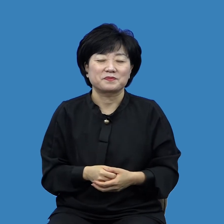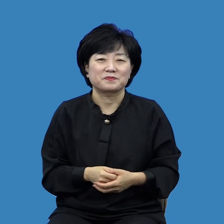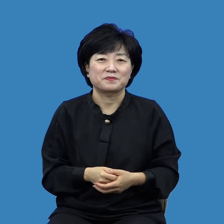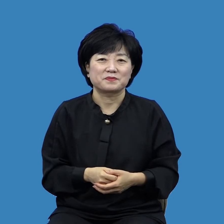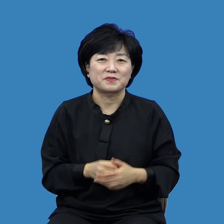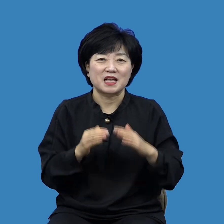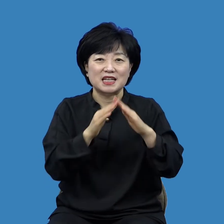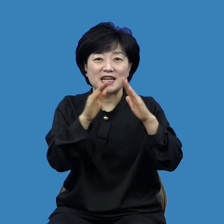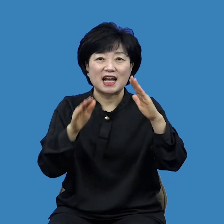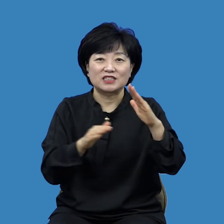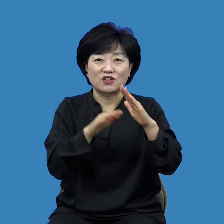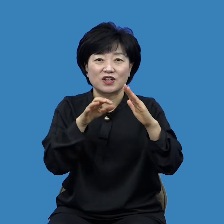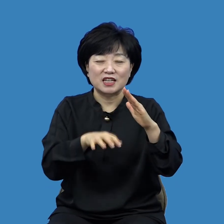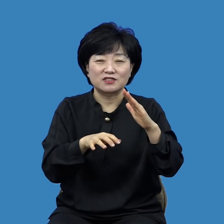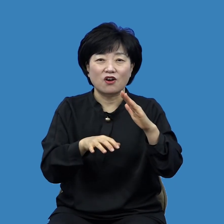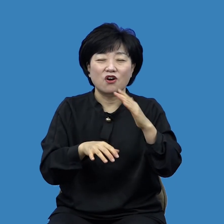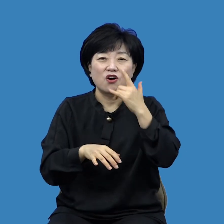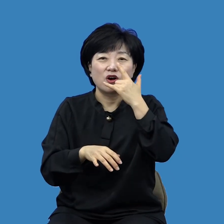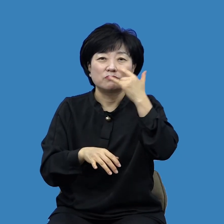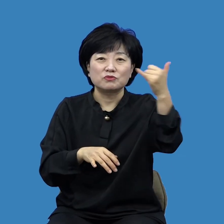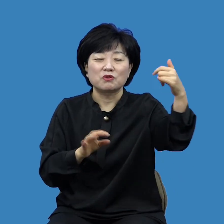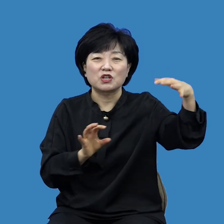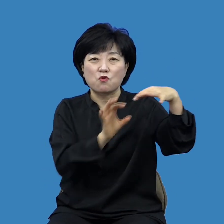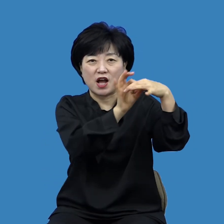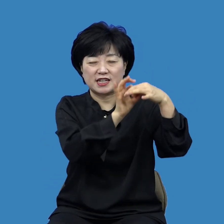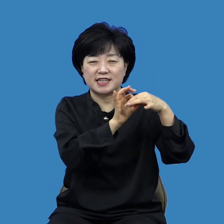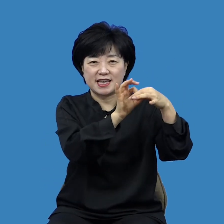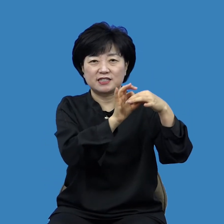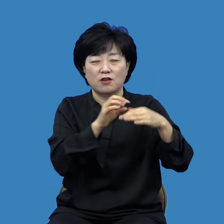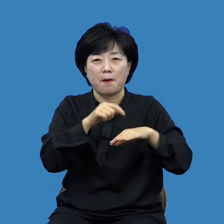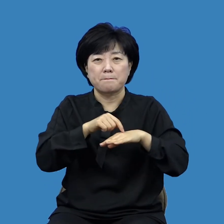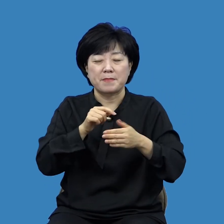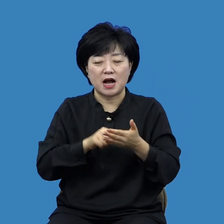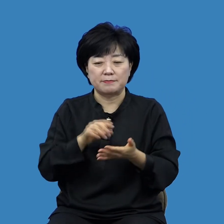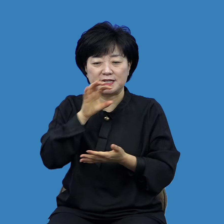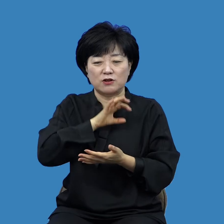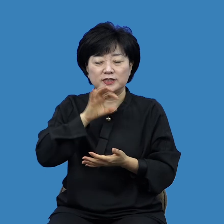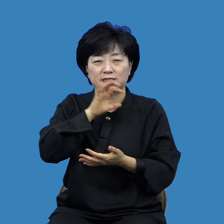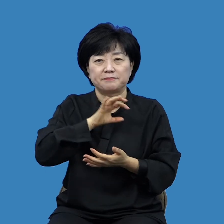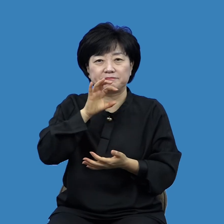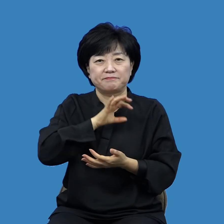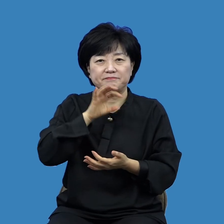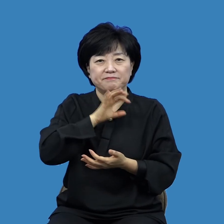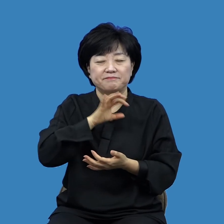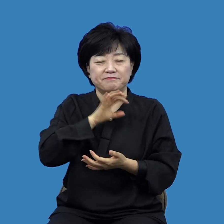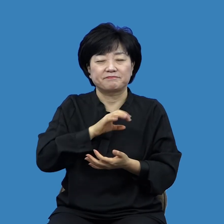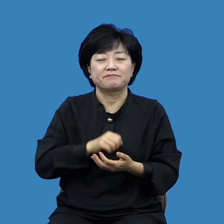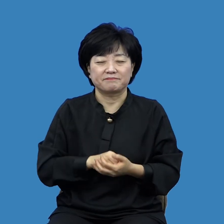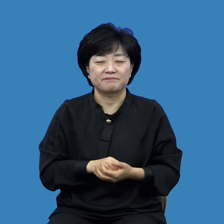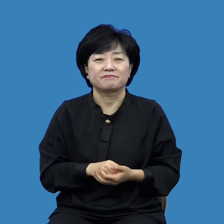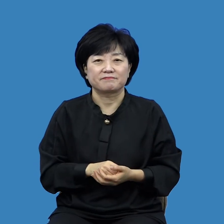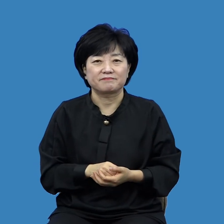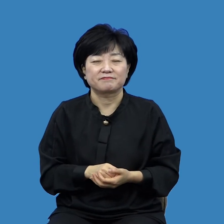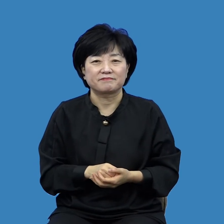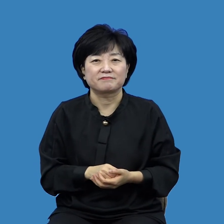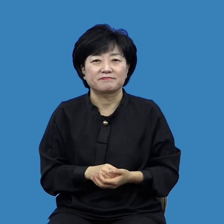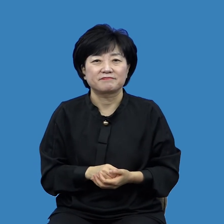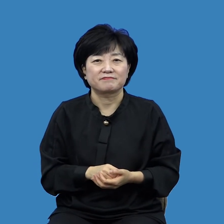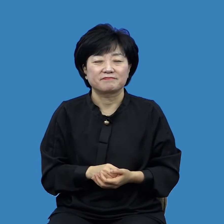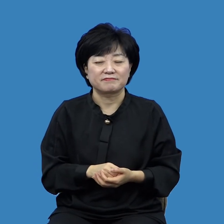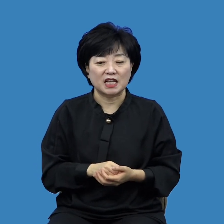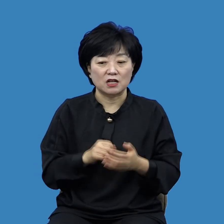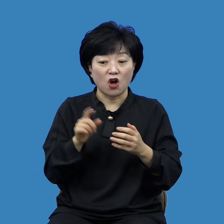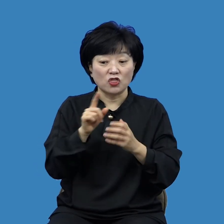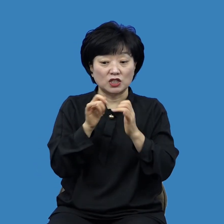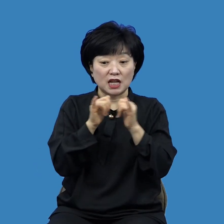이 가정에서 우리는 부모님과의 관계를 통해서 이 마음을 계속 연습해야 돼요. 어떤 사람들은 마음을 계속